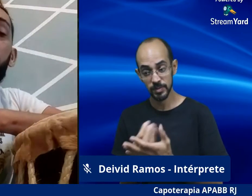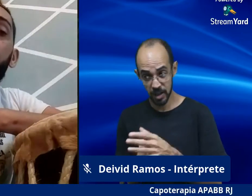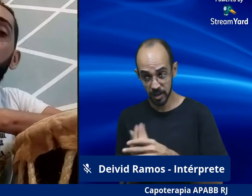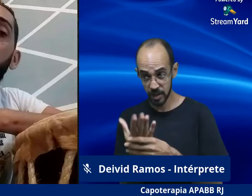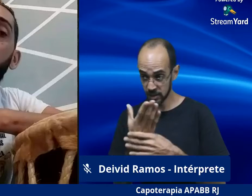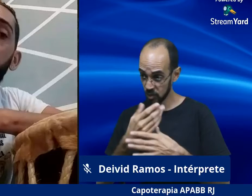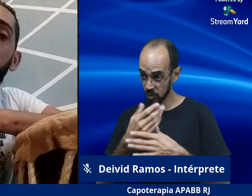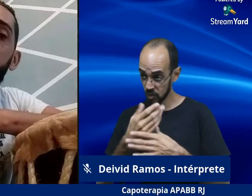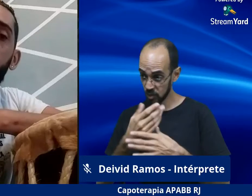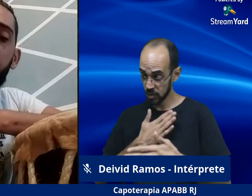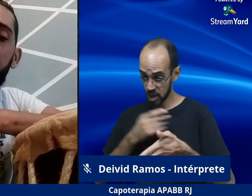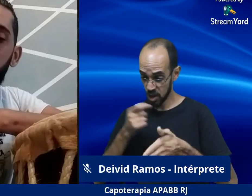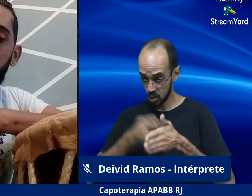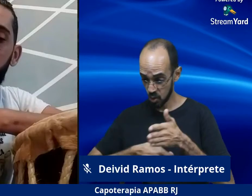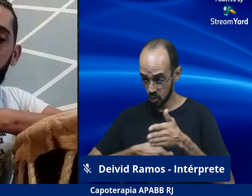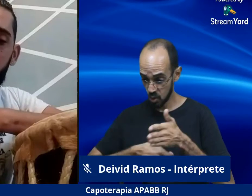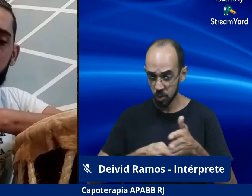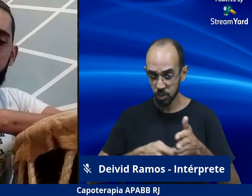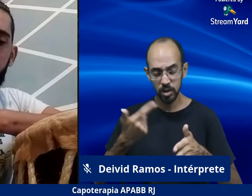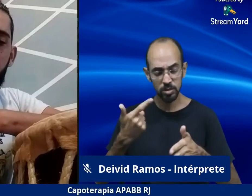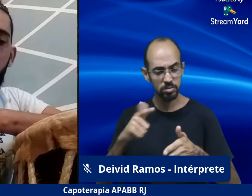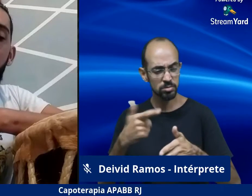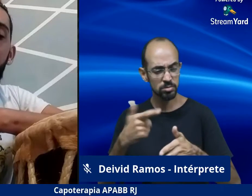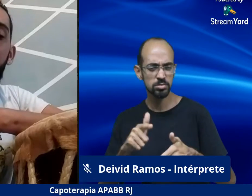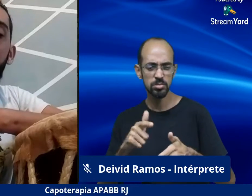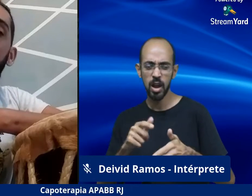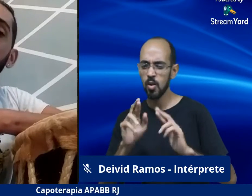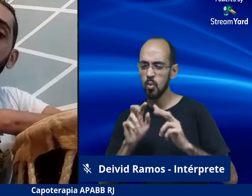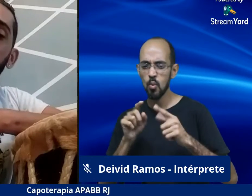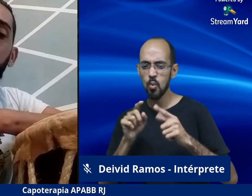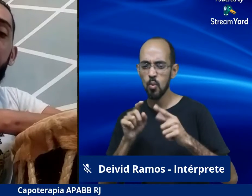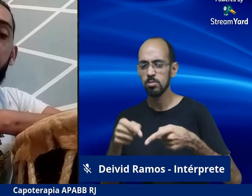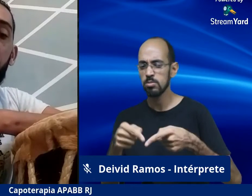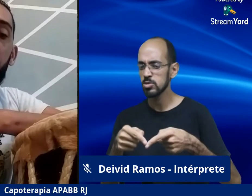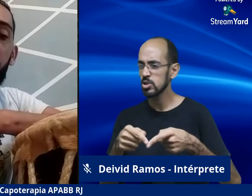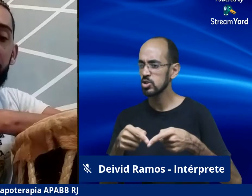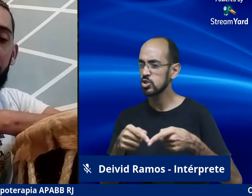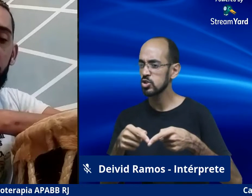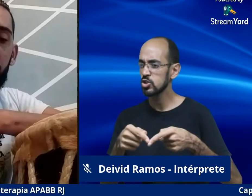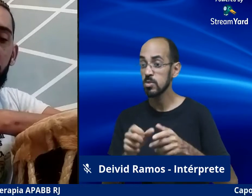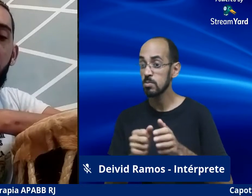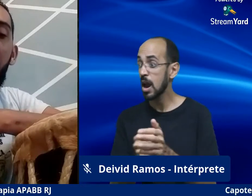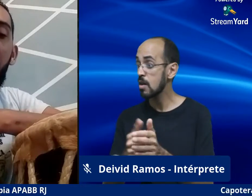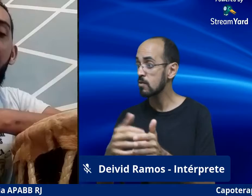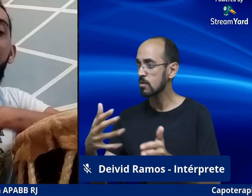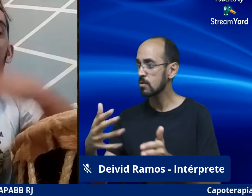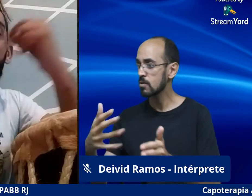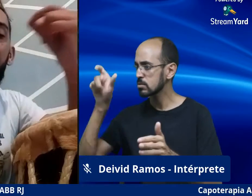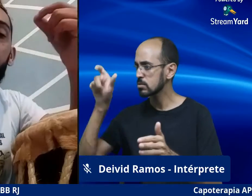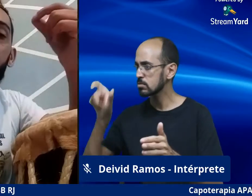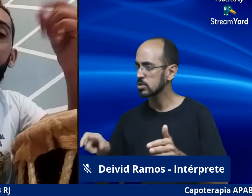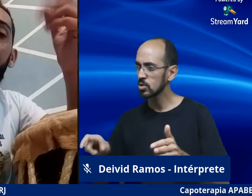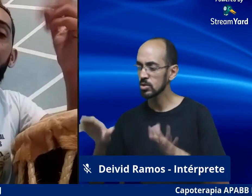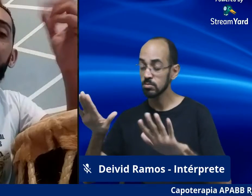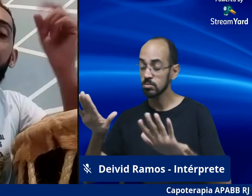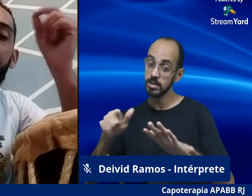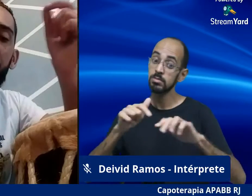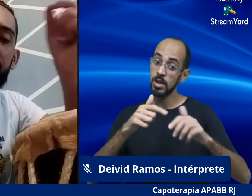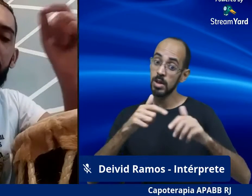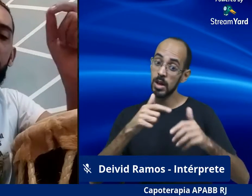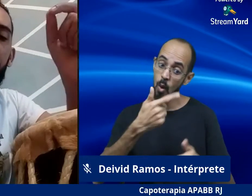são despropósitos para muitos. Para outros, paixão latente. Há enganos que